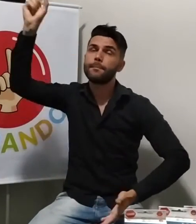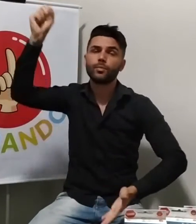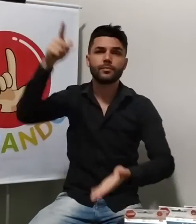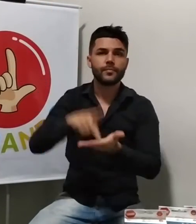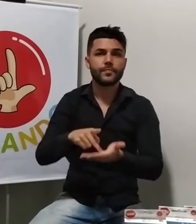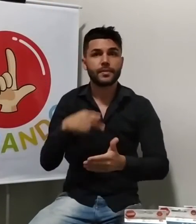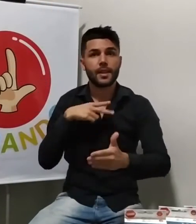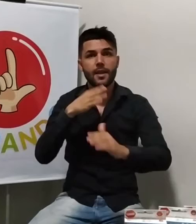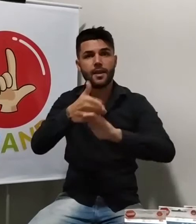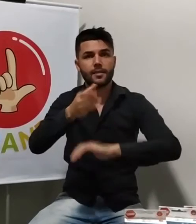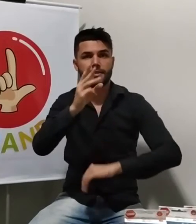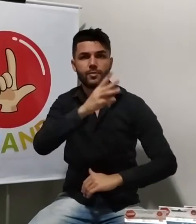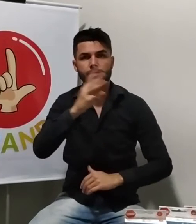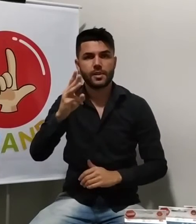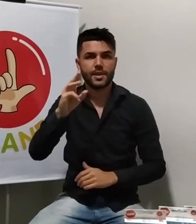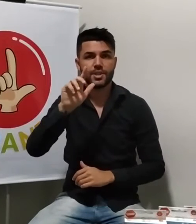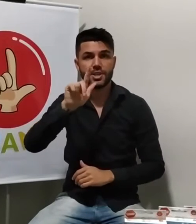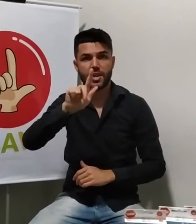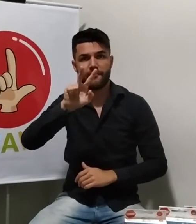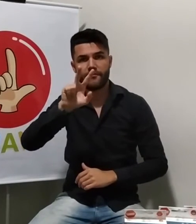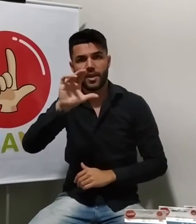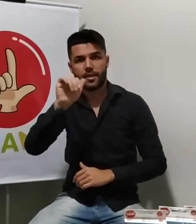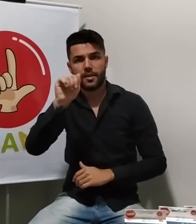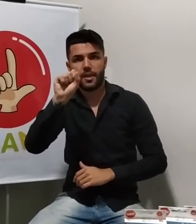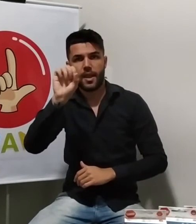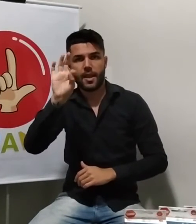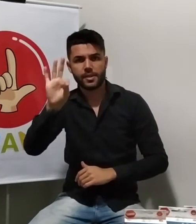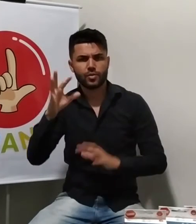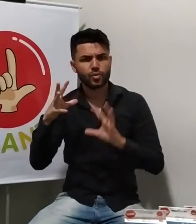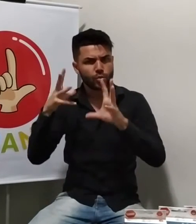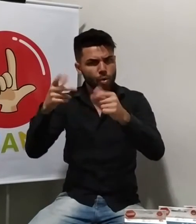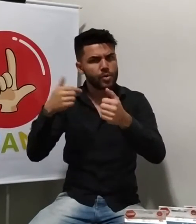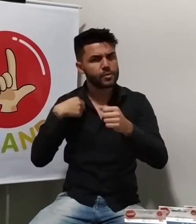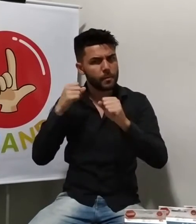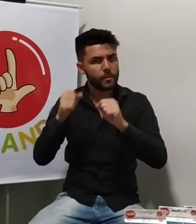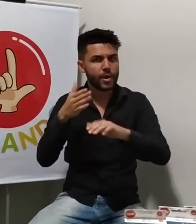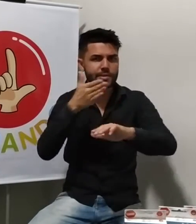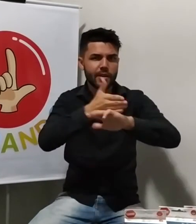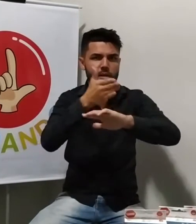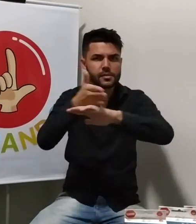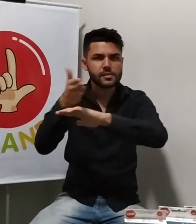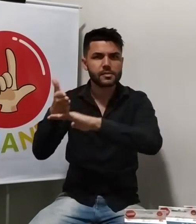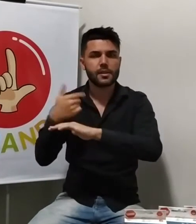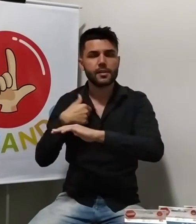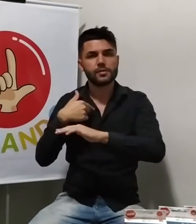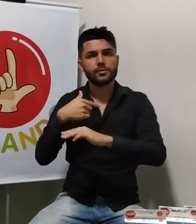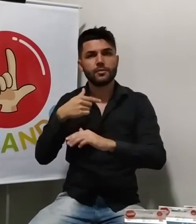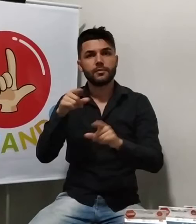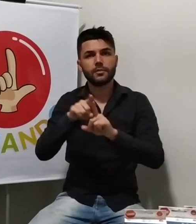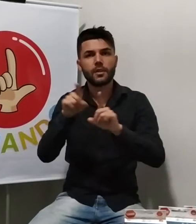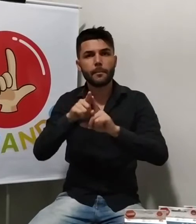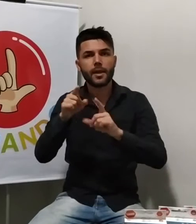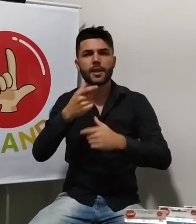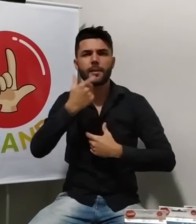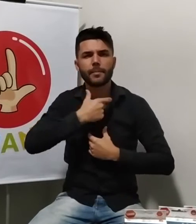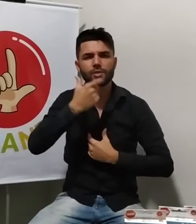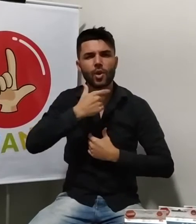vale a pena, tem muita gente bacana que eu trouxe aqui no GVCast, entrevistei, e eu tenho certeza que essas pessoas e a história dessas pessoas podem